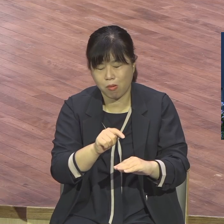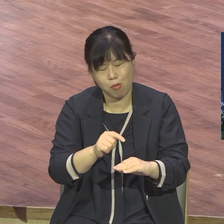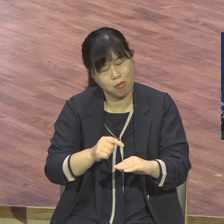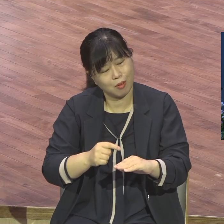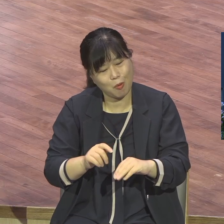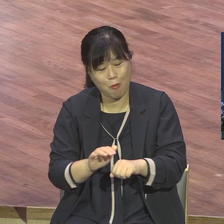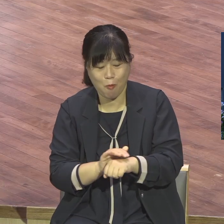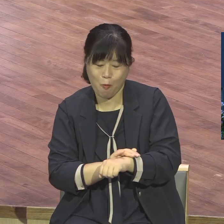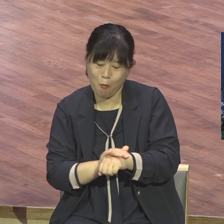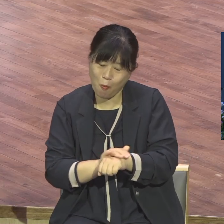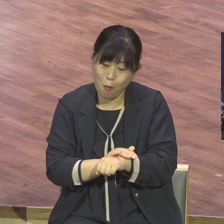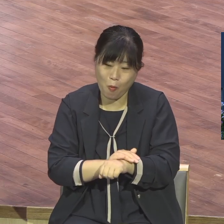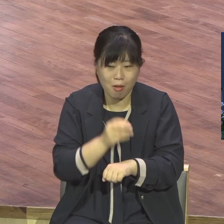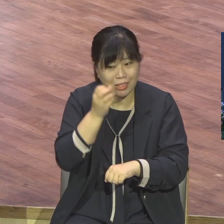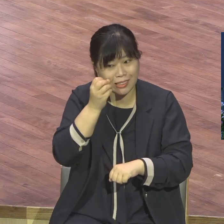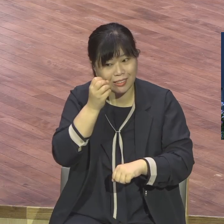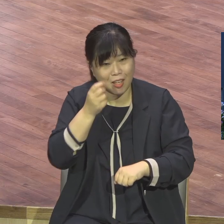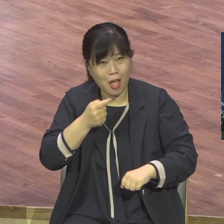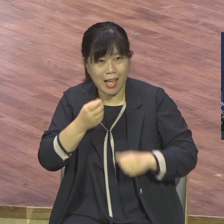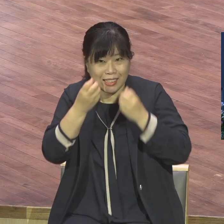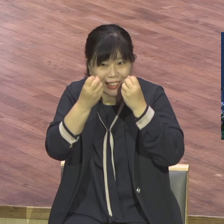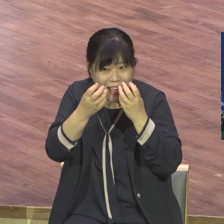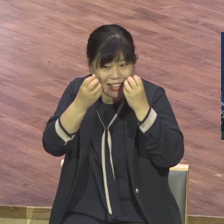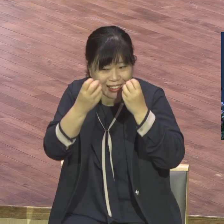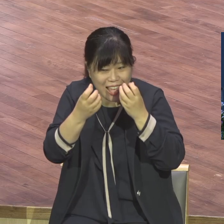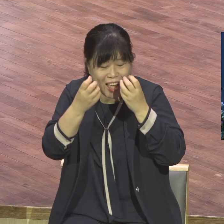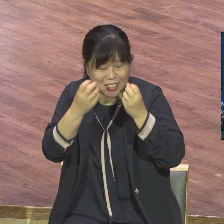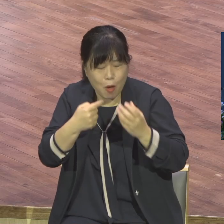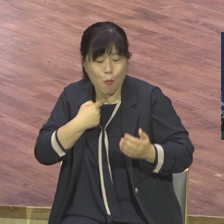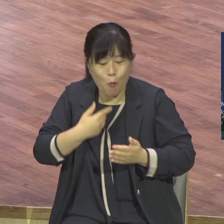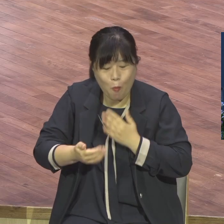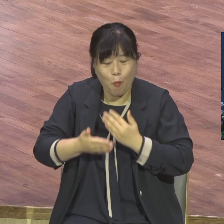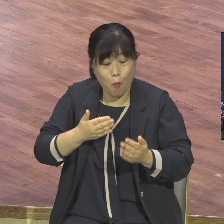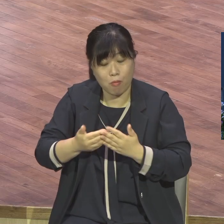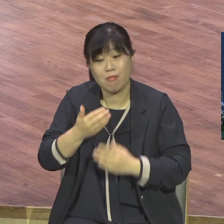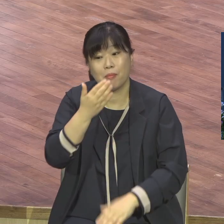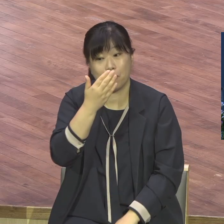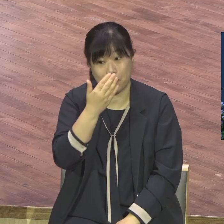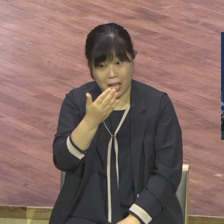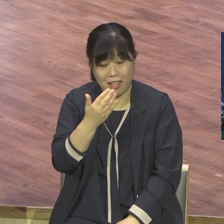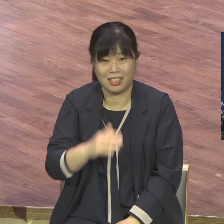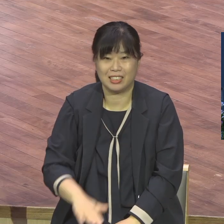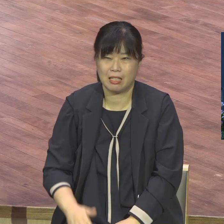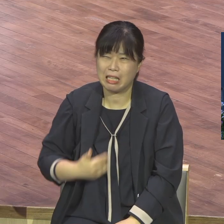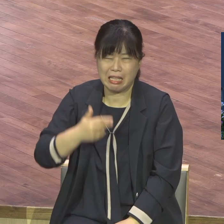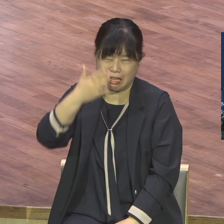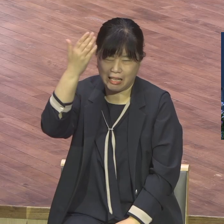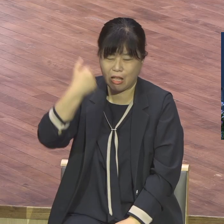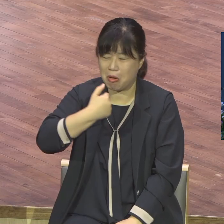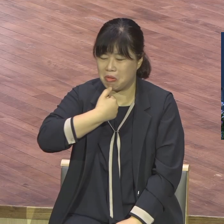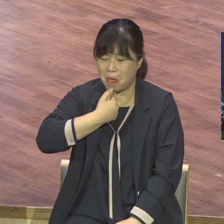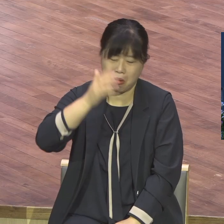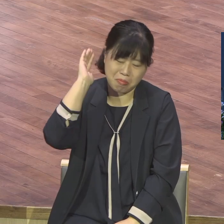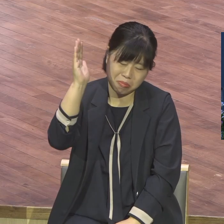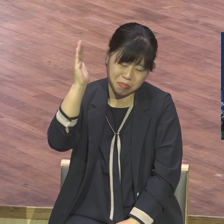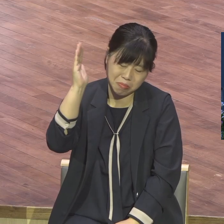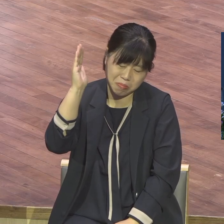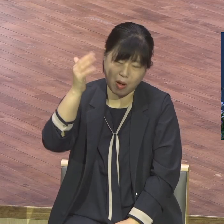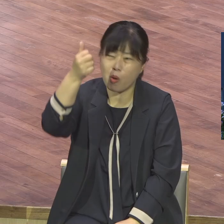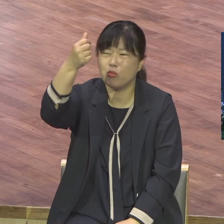못했던 읽으면 읽어서도 새로운 맛을 자꾸 느껴요. 제가 로마서 강의를 많이 했습니다. 근데